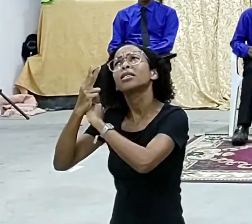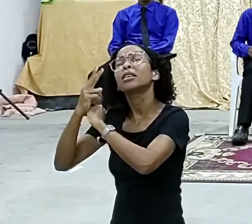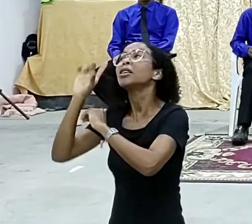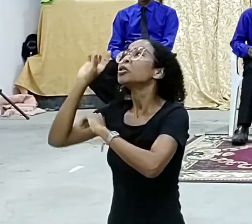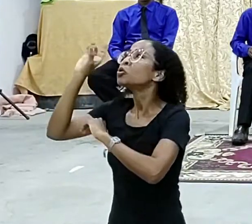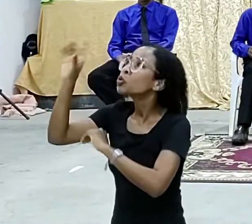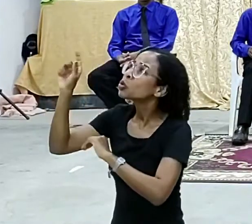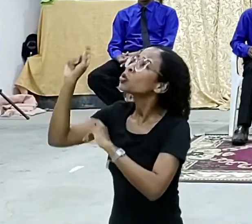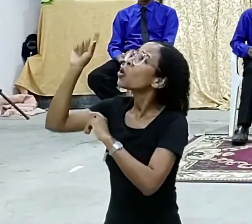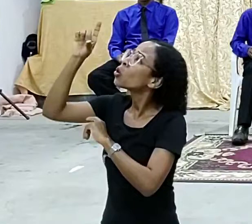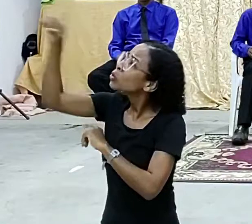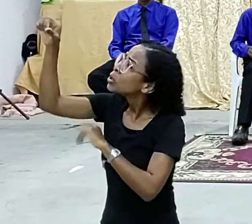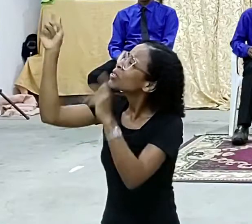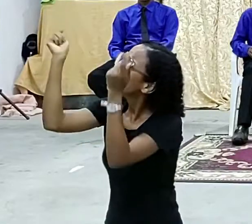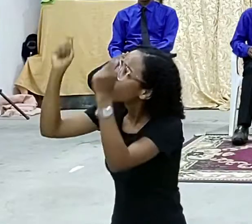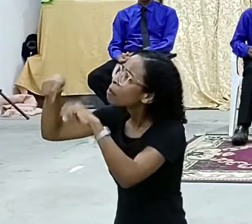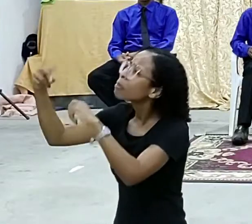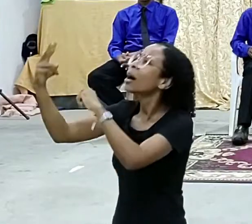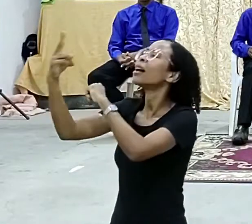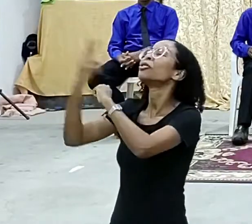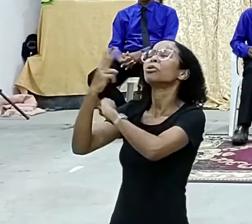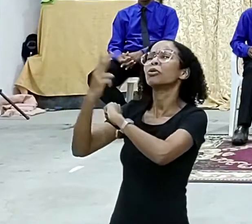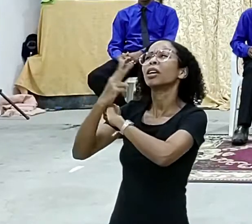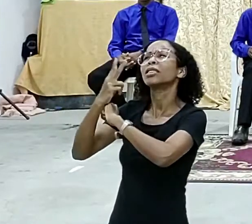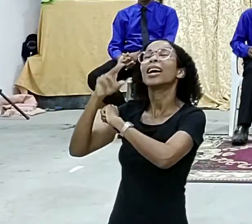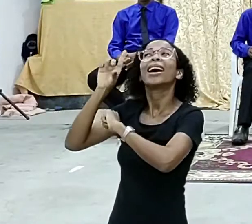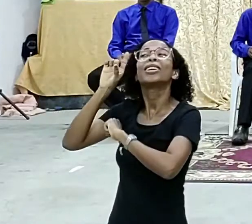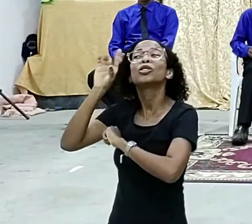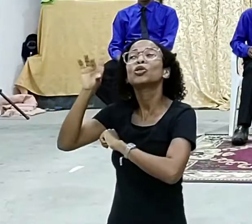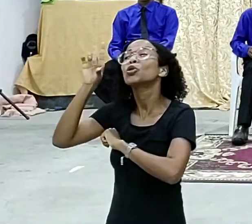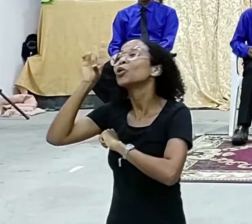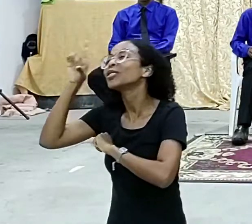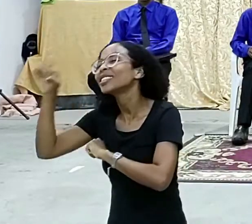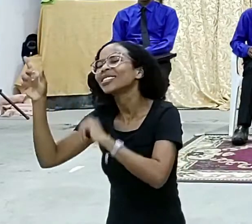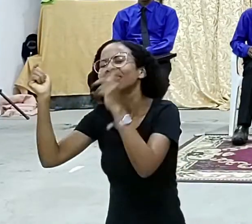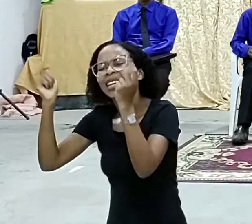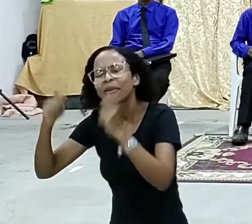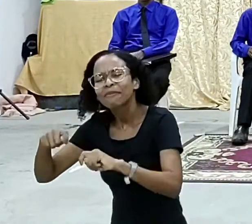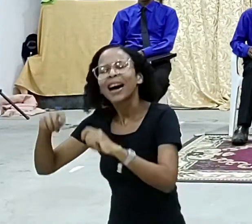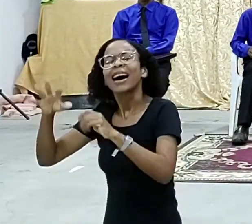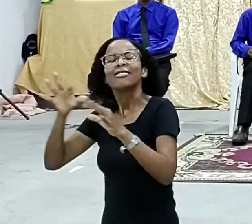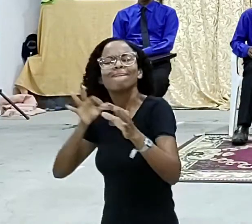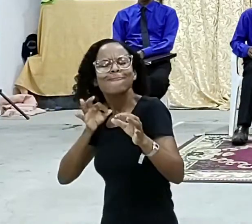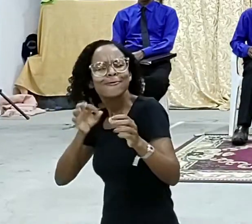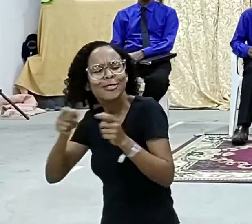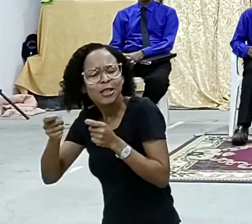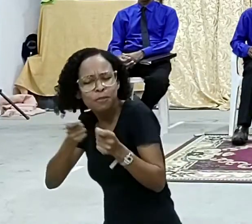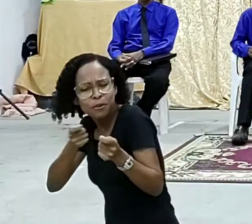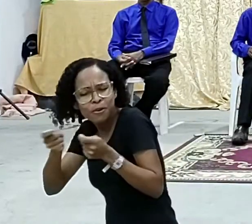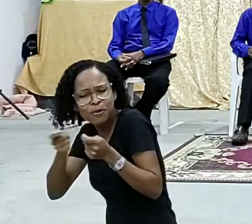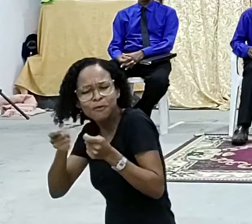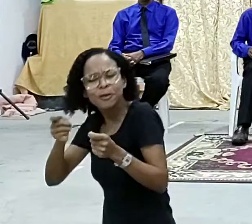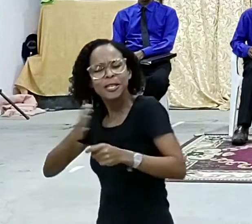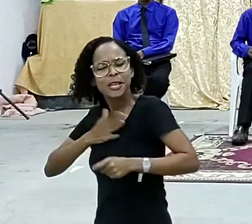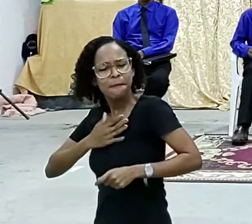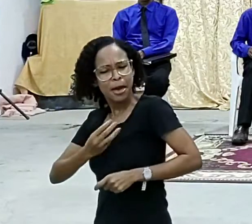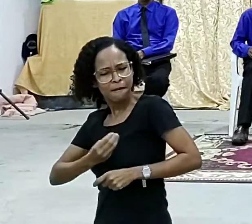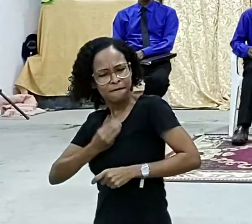guardar, sei que só Ele tem a direção, sei que só Ele tem o controle.